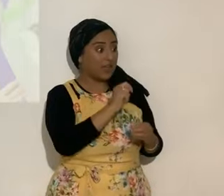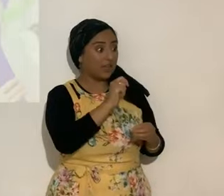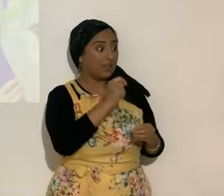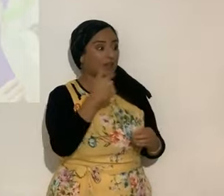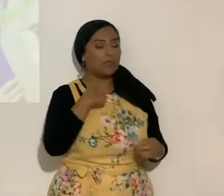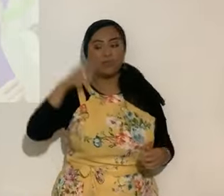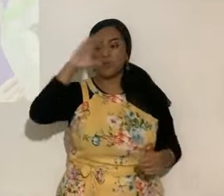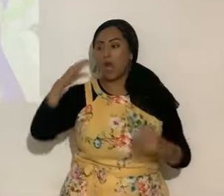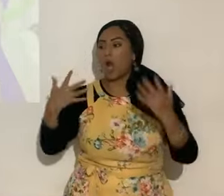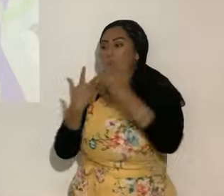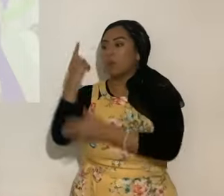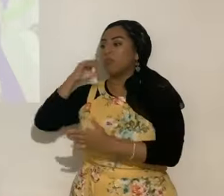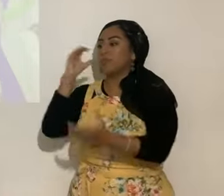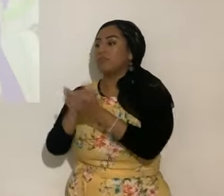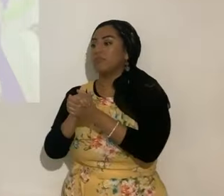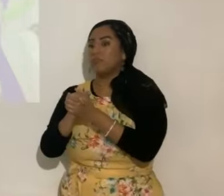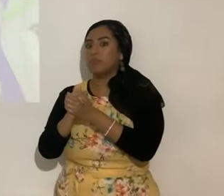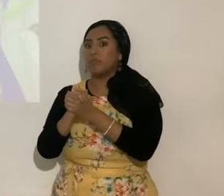me busco otra,